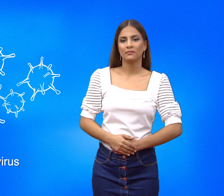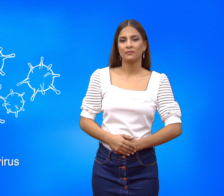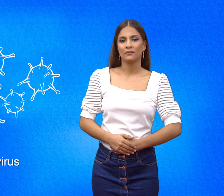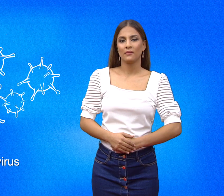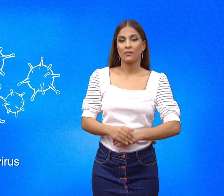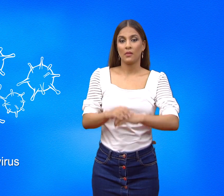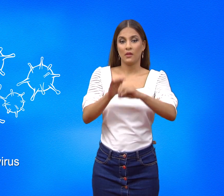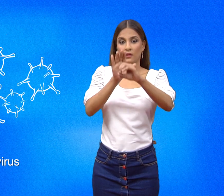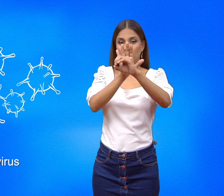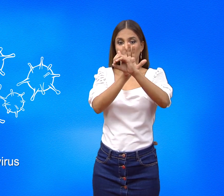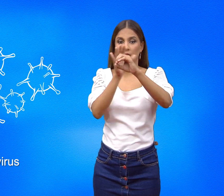coronavirus